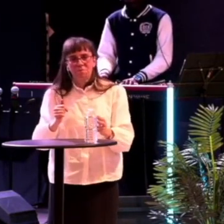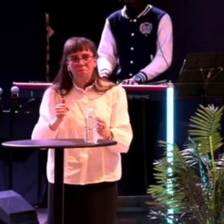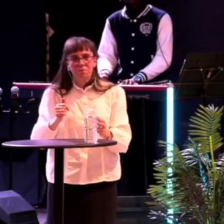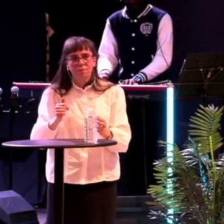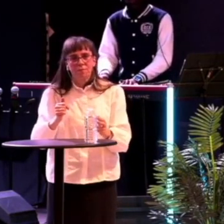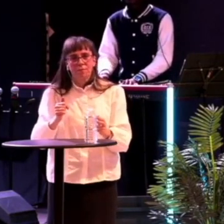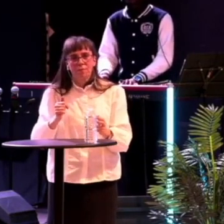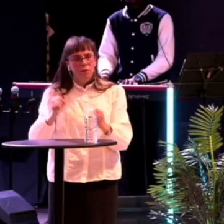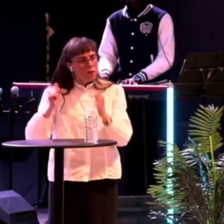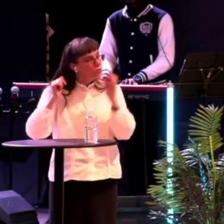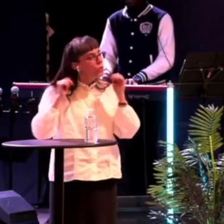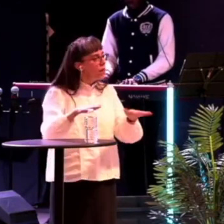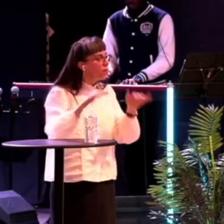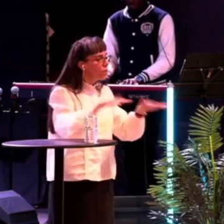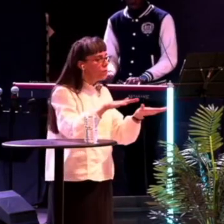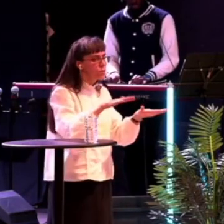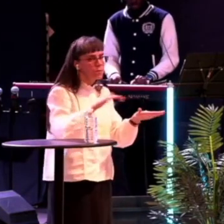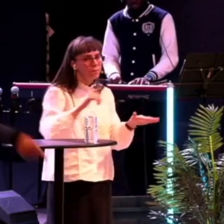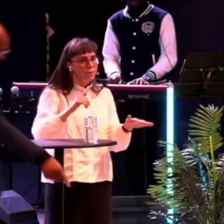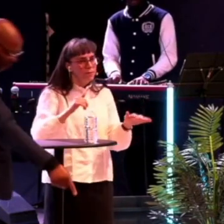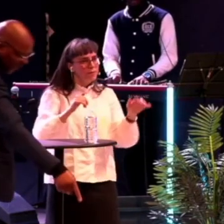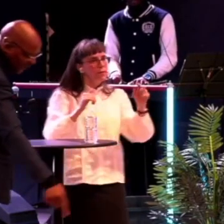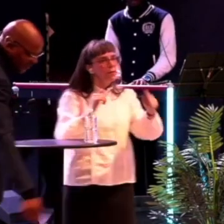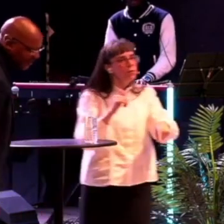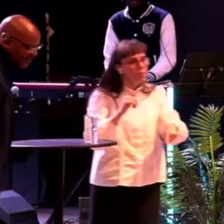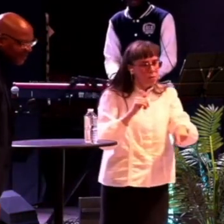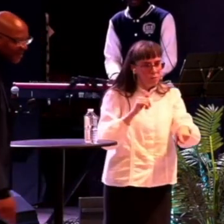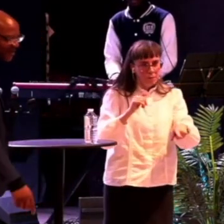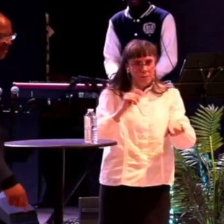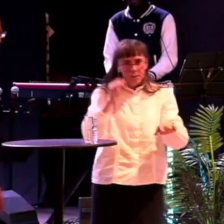Christ sera sur la terre. Assis sur le trône de David.